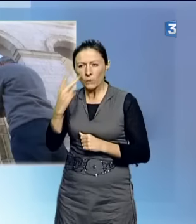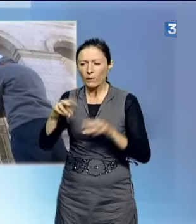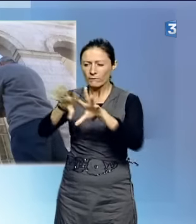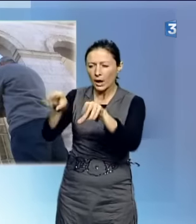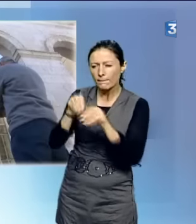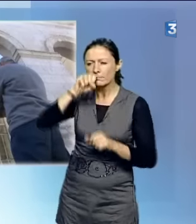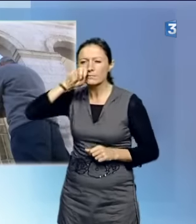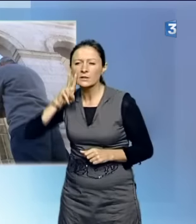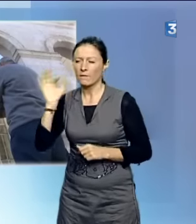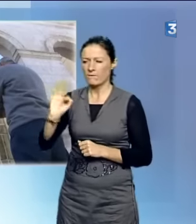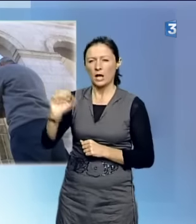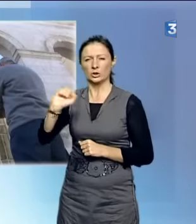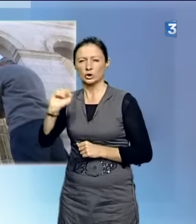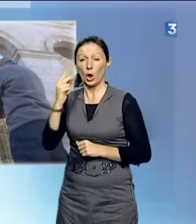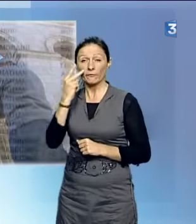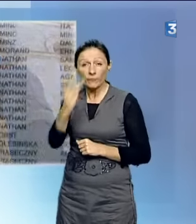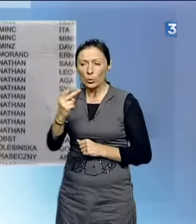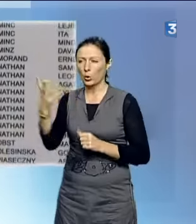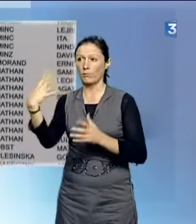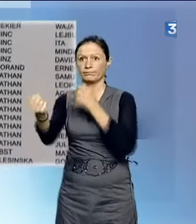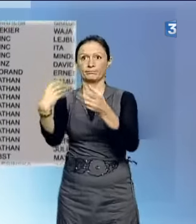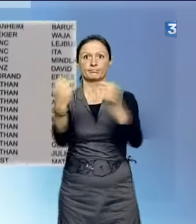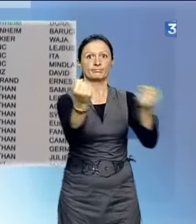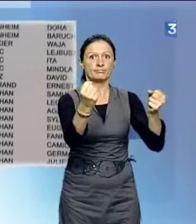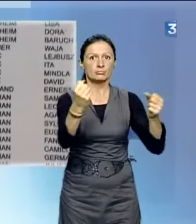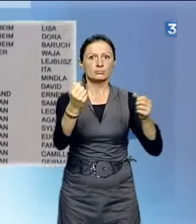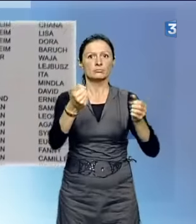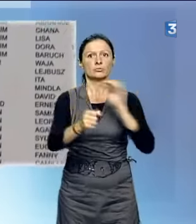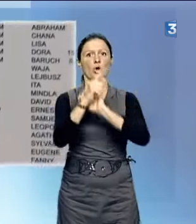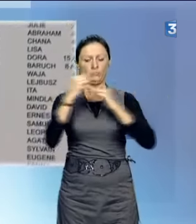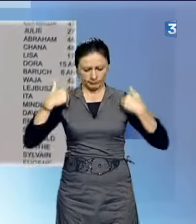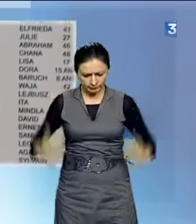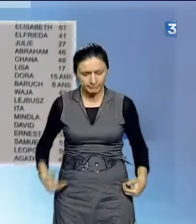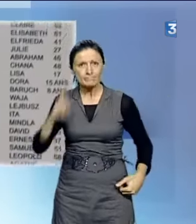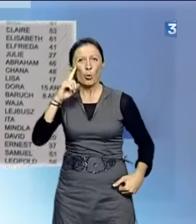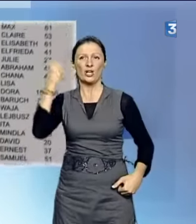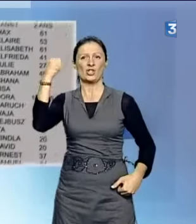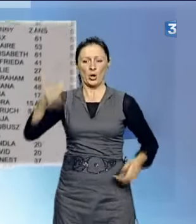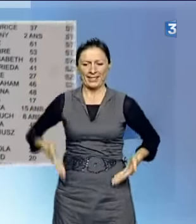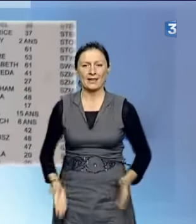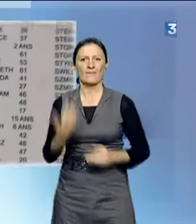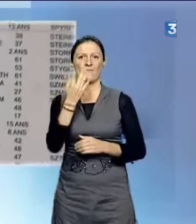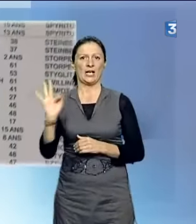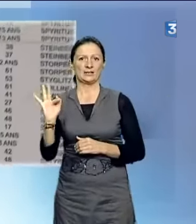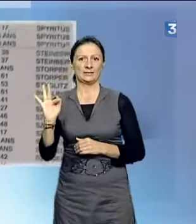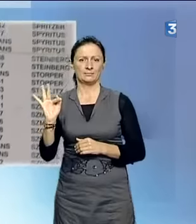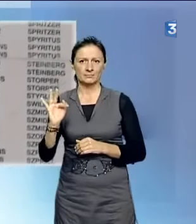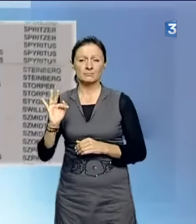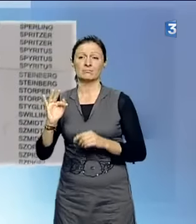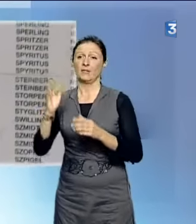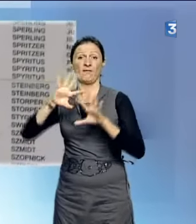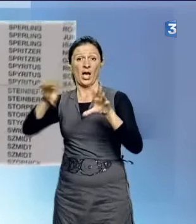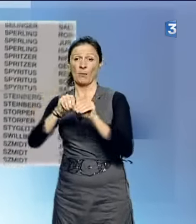famille. Il a échappé, au départ, vers les camps de la mort. Cette plaque avec le nom des 387 déportés